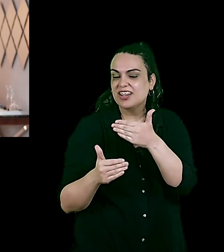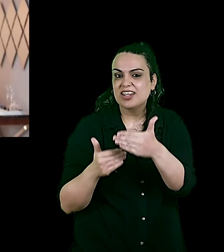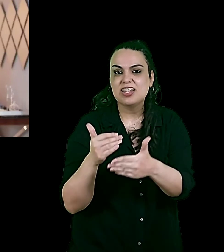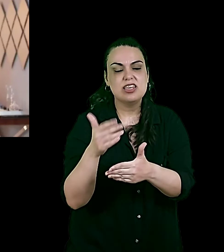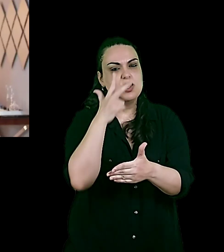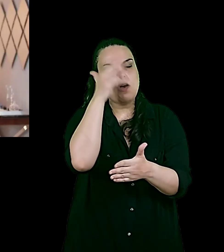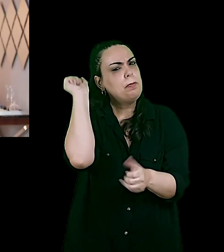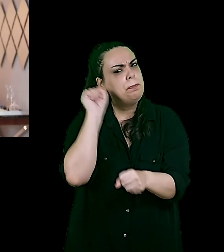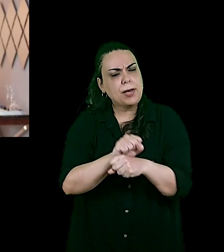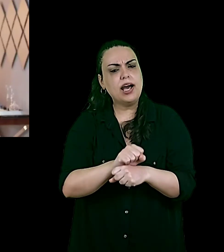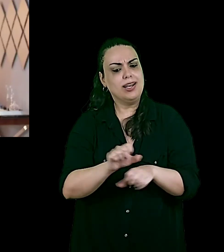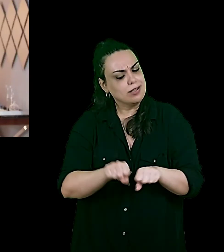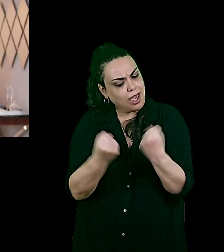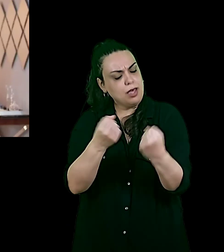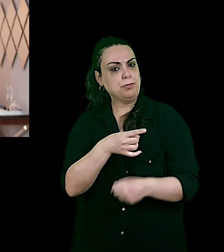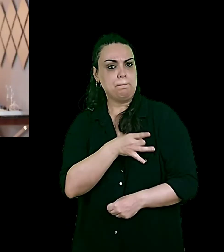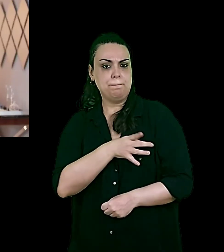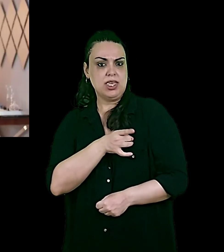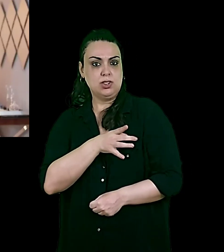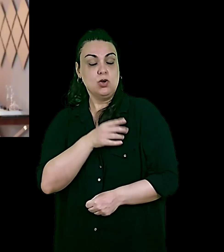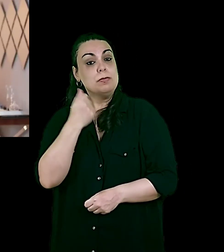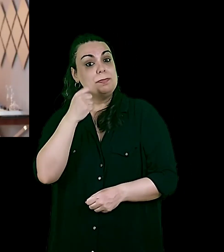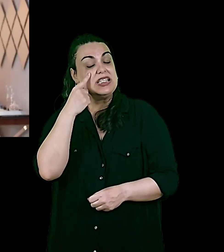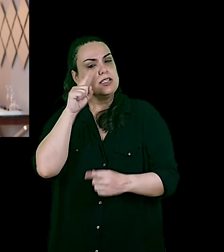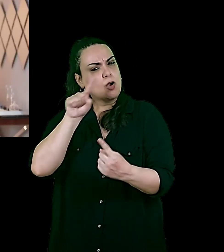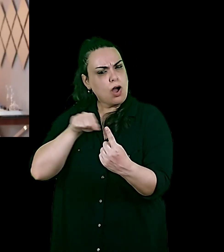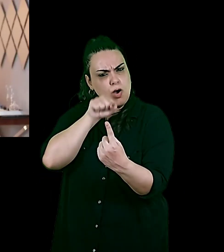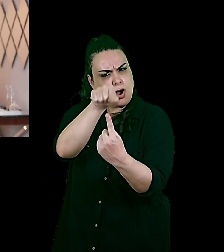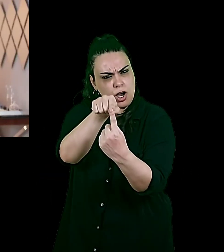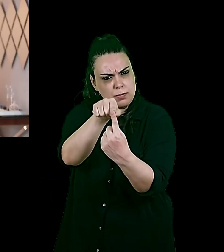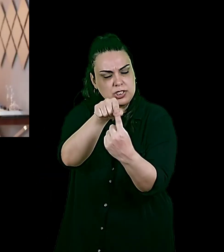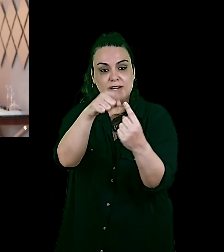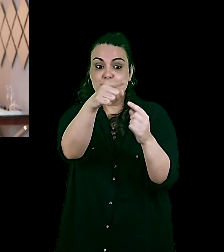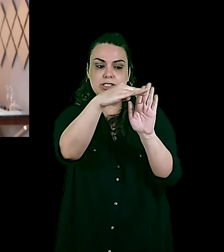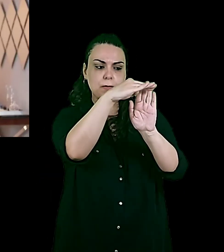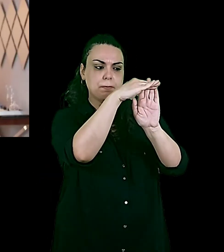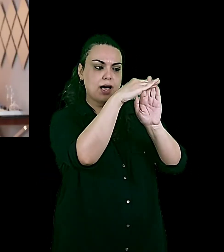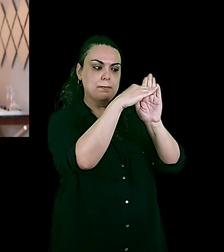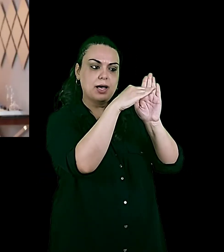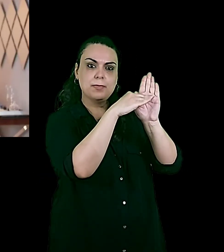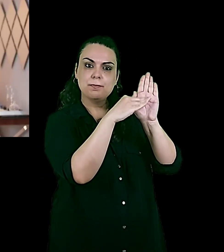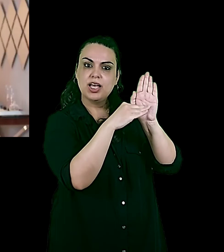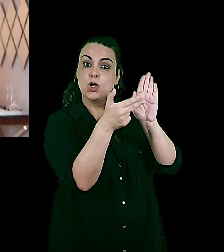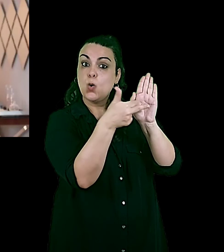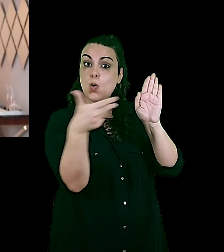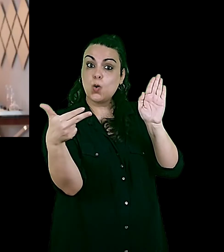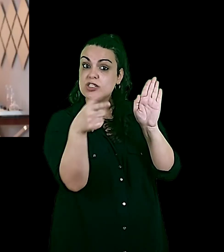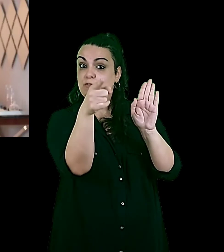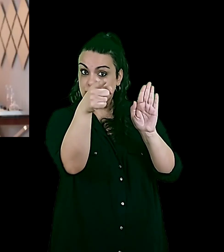nisso. Você precisa estabelecer algumas metas. Então ali você vai colocar uma listinha de